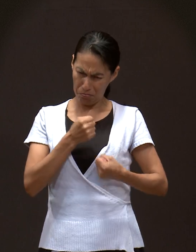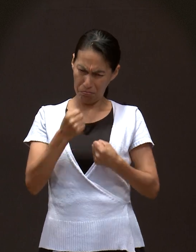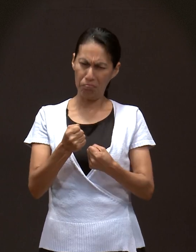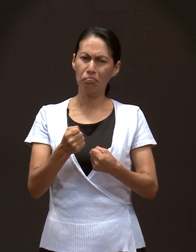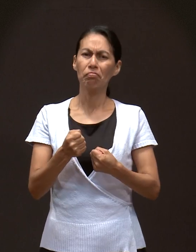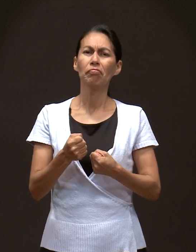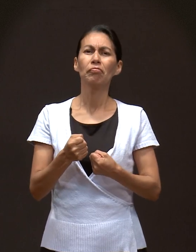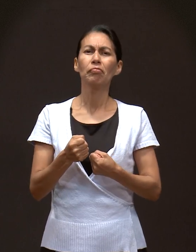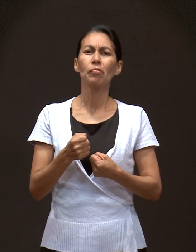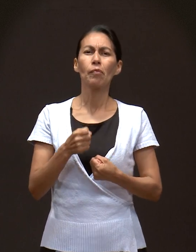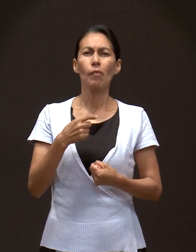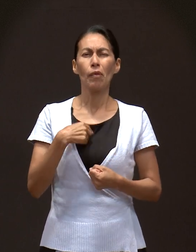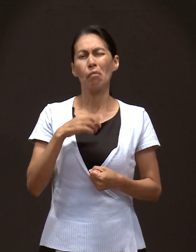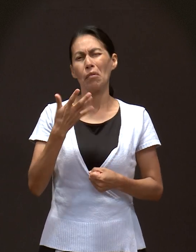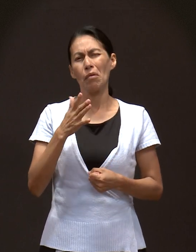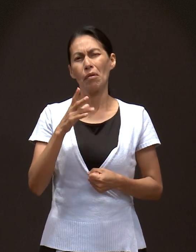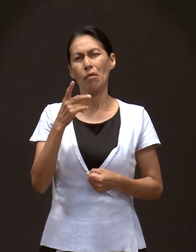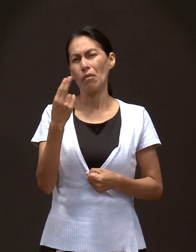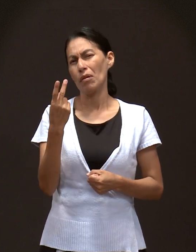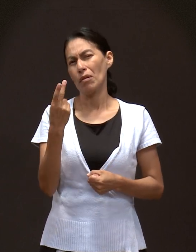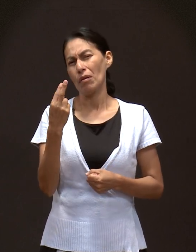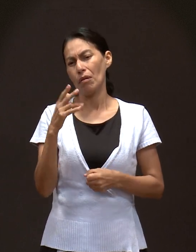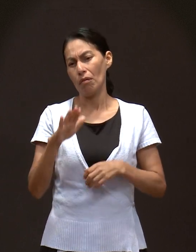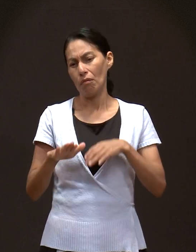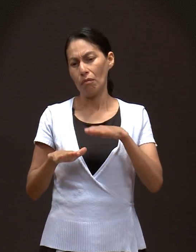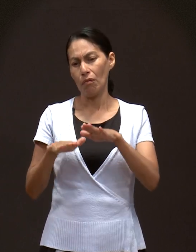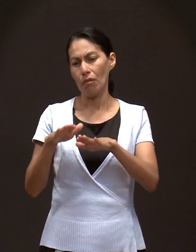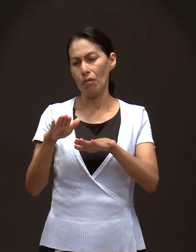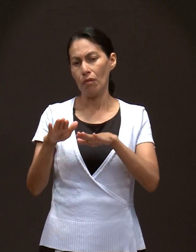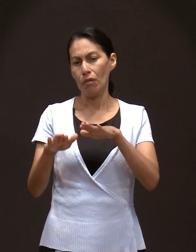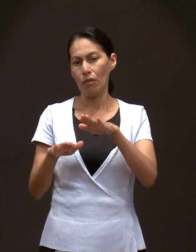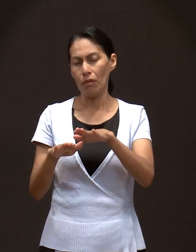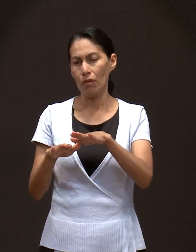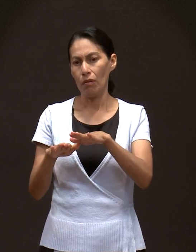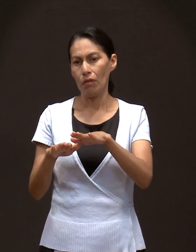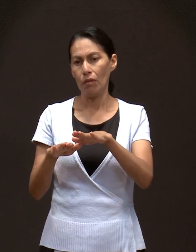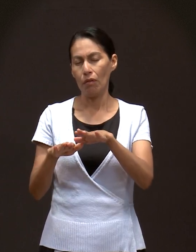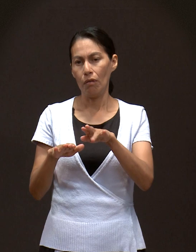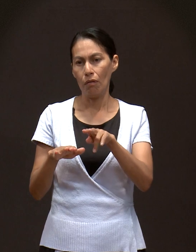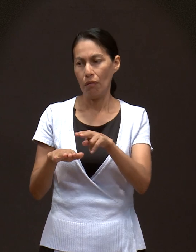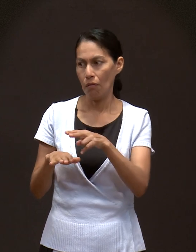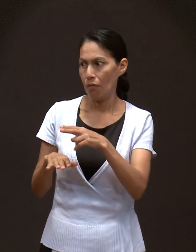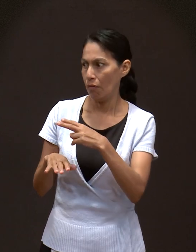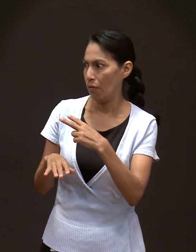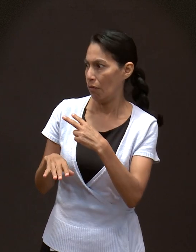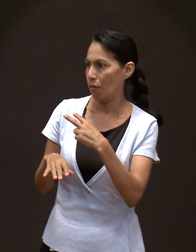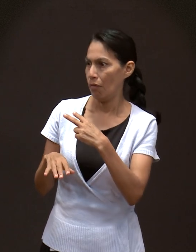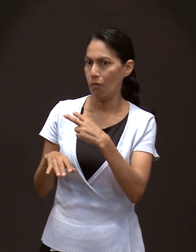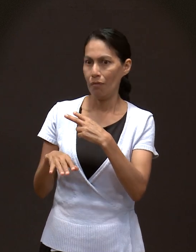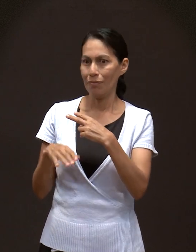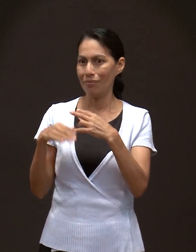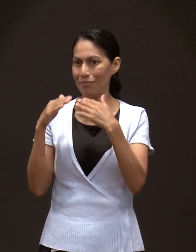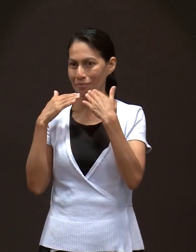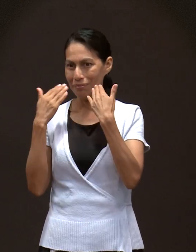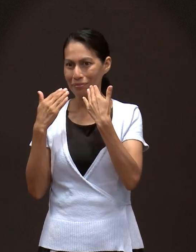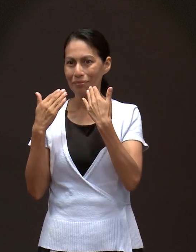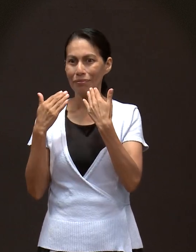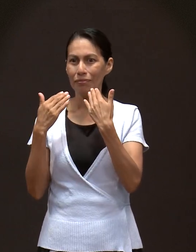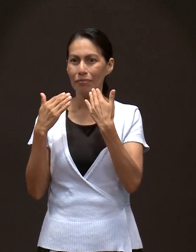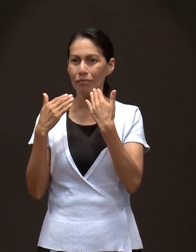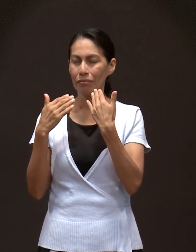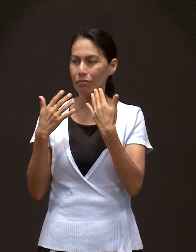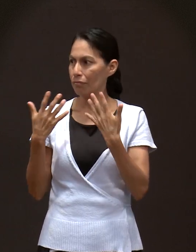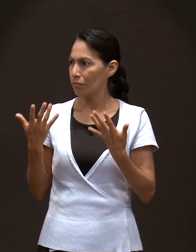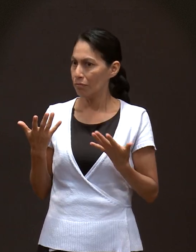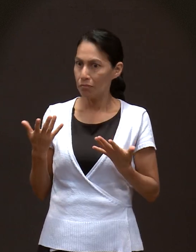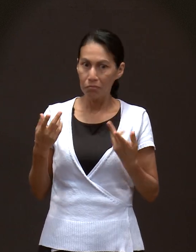clases. Entonces, yo caminé aproximadamente unos 20, 25 pasos y yo quise voltear a ver de nuevo porque dije,